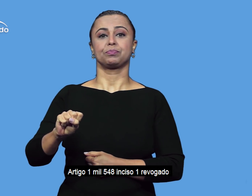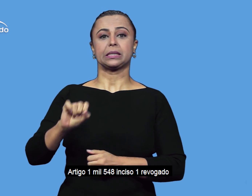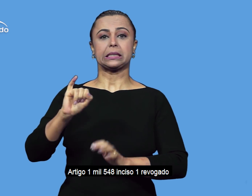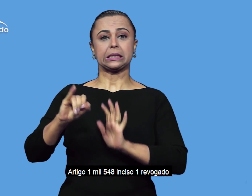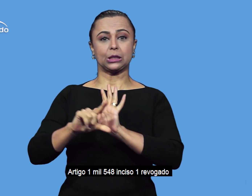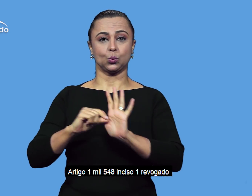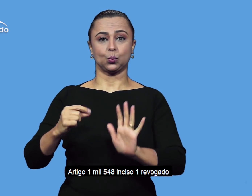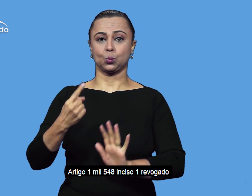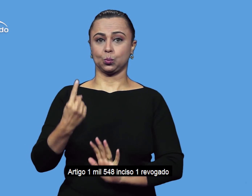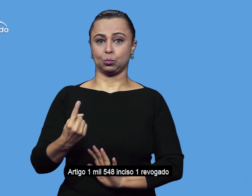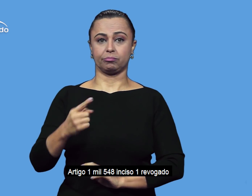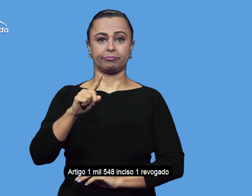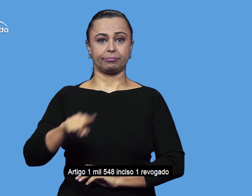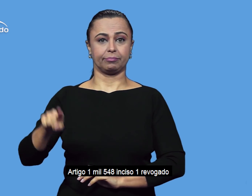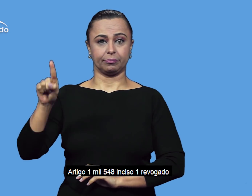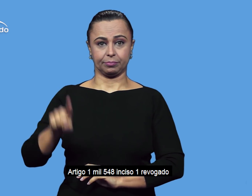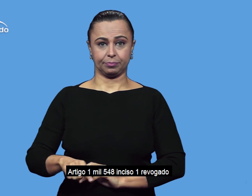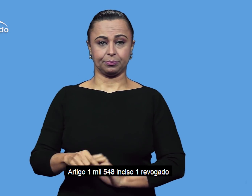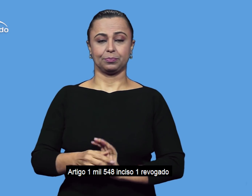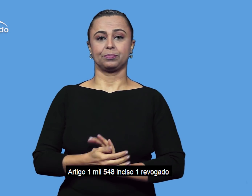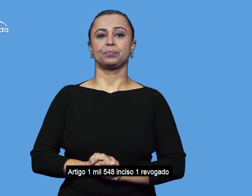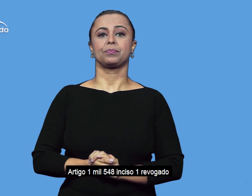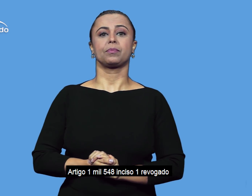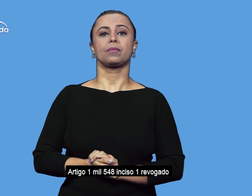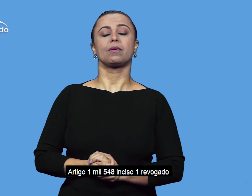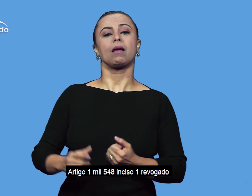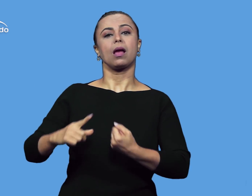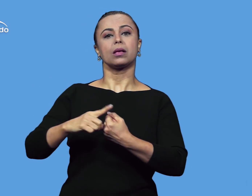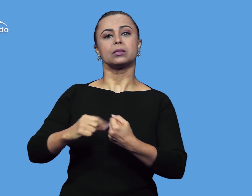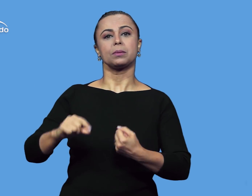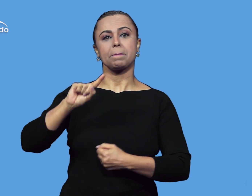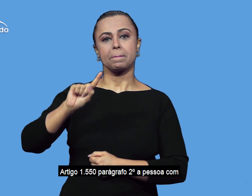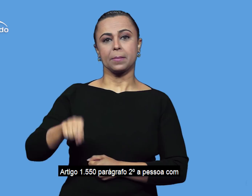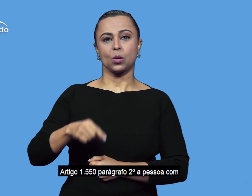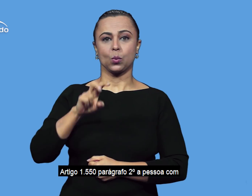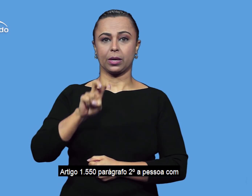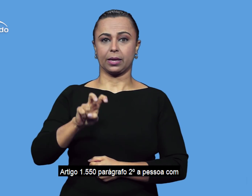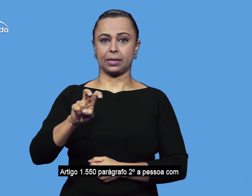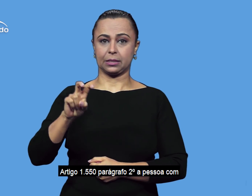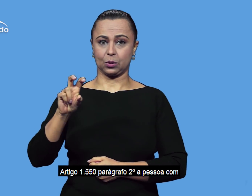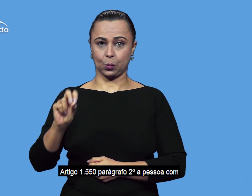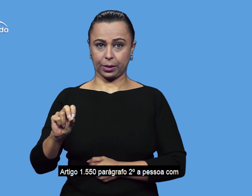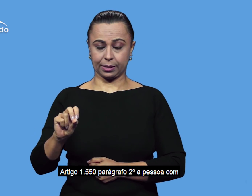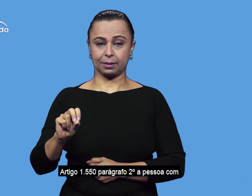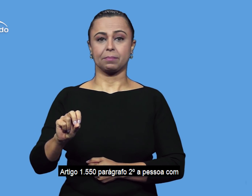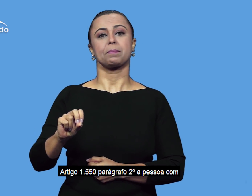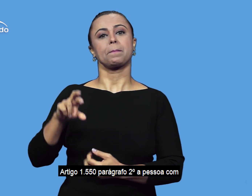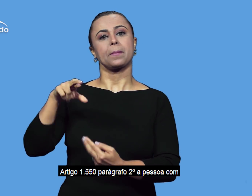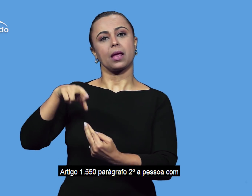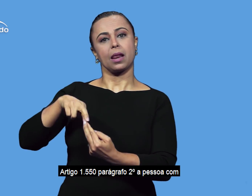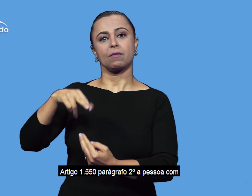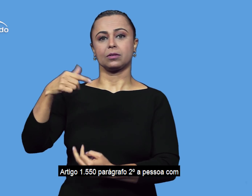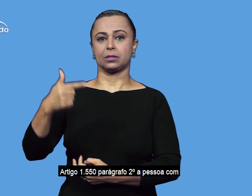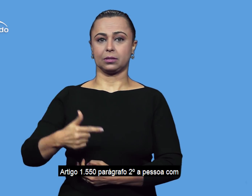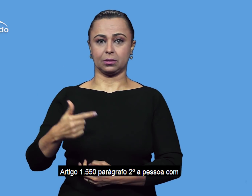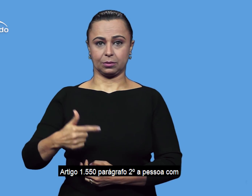inciso 1 revogado o artigo 1.550 parágrafo 2º